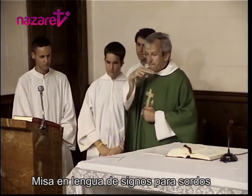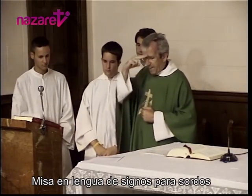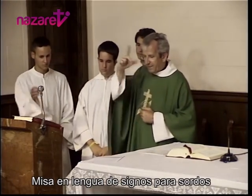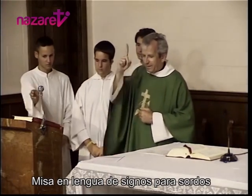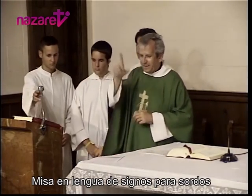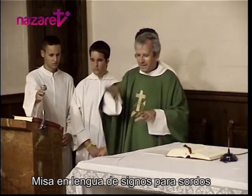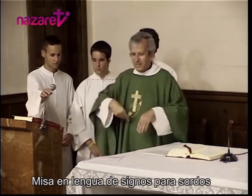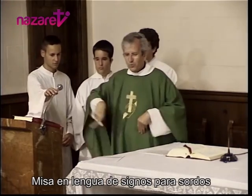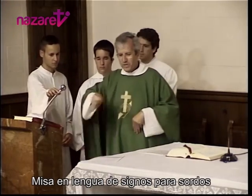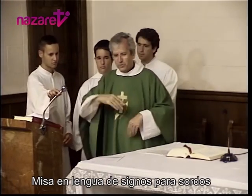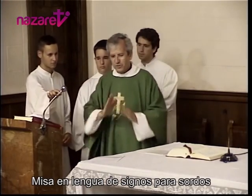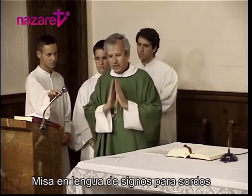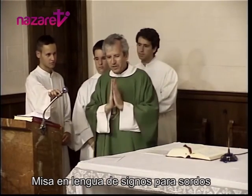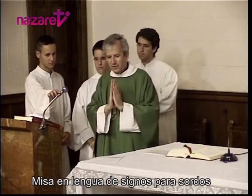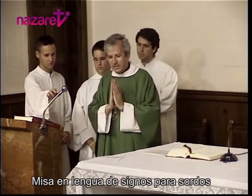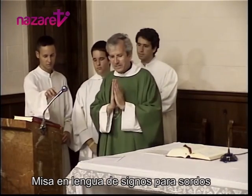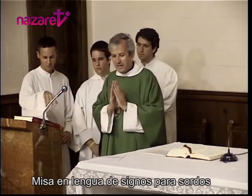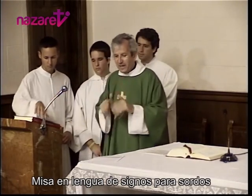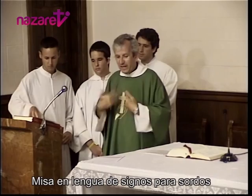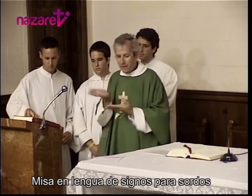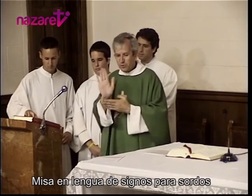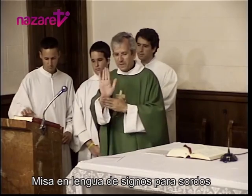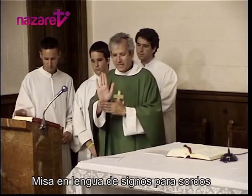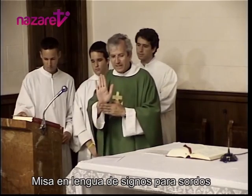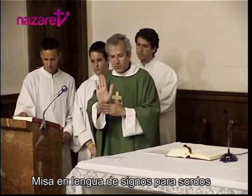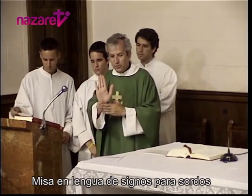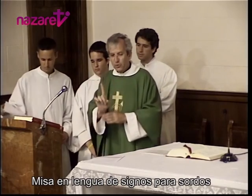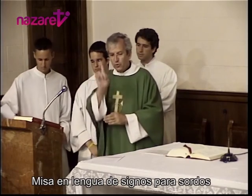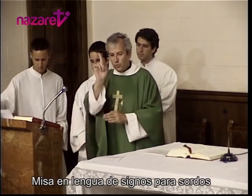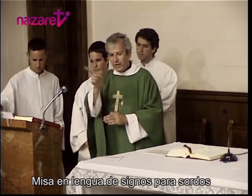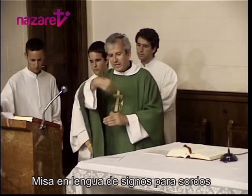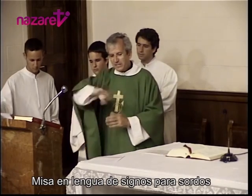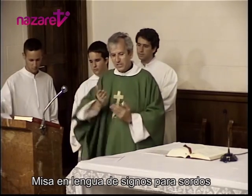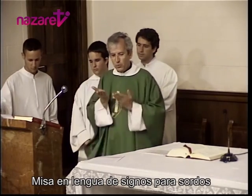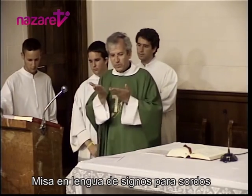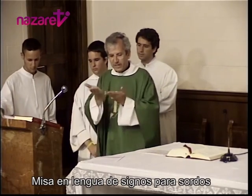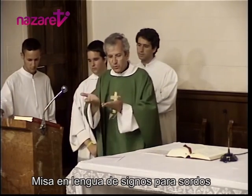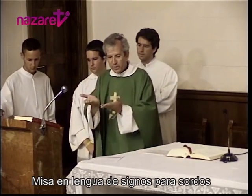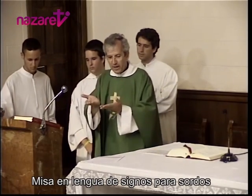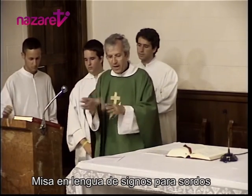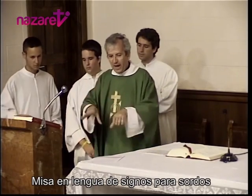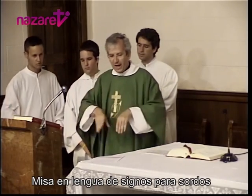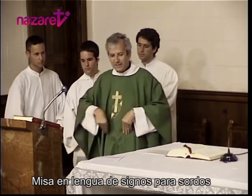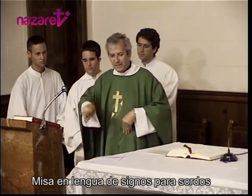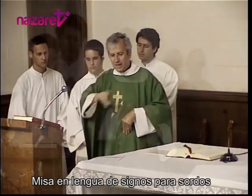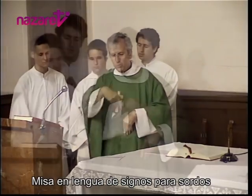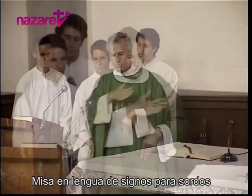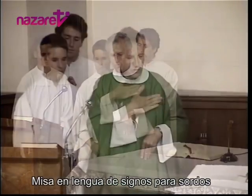Padre, escucha nuestras oraciones que te hemos presentado. Tú eres nuestra ayuda, atiende nuestros